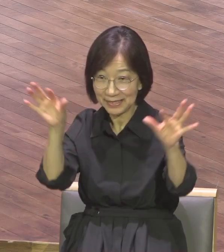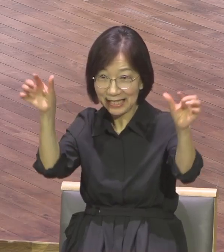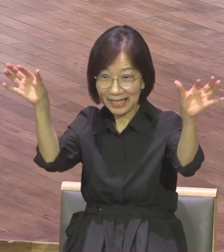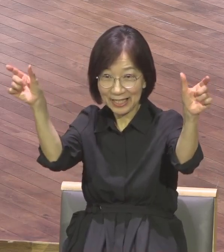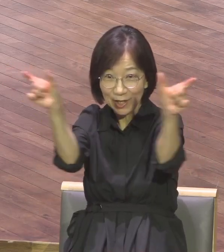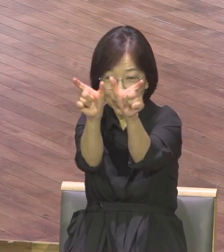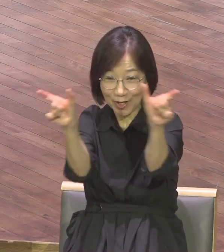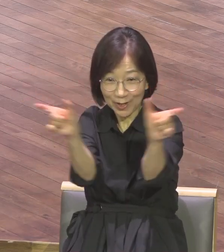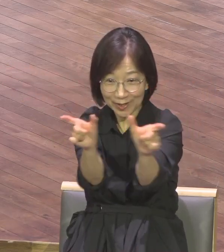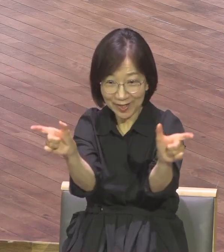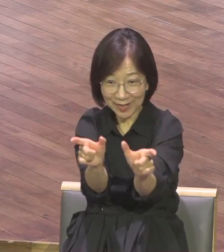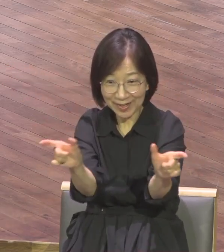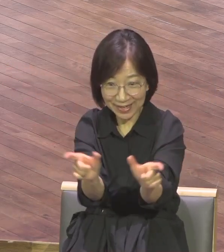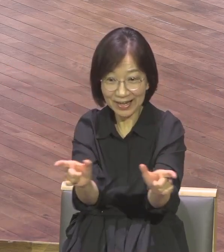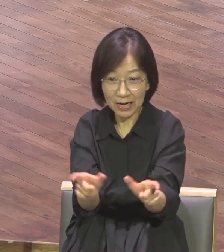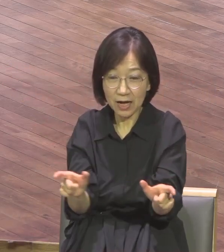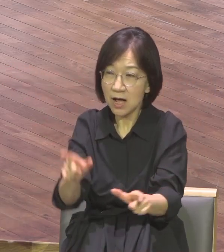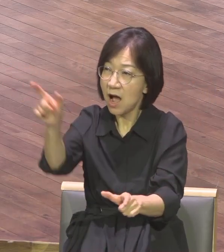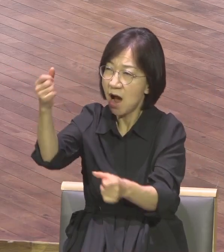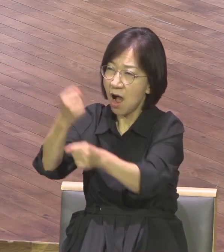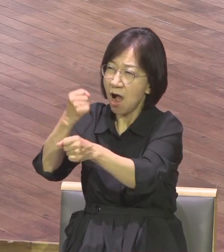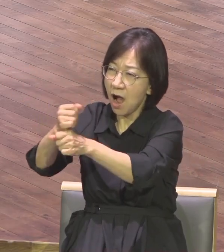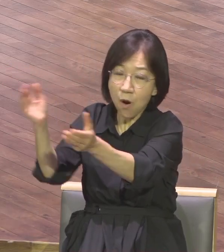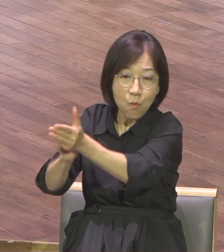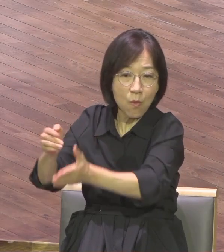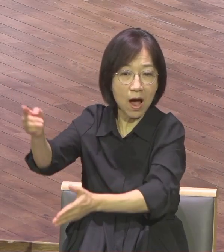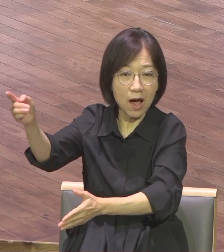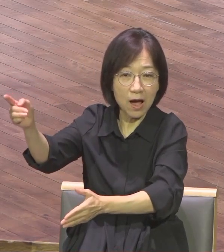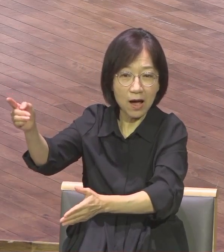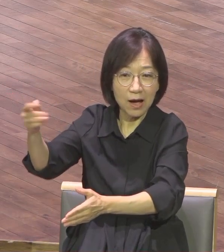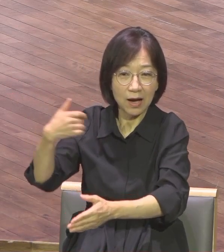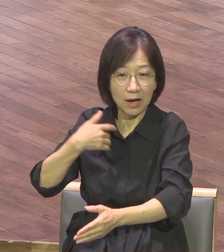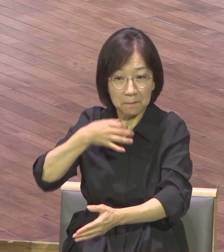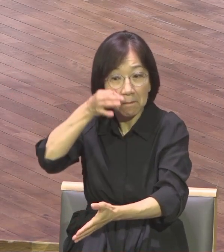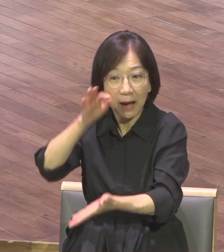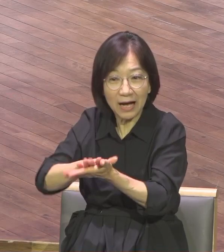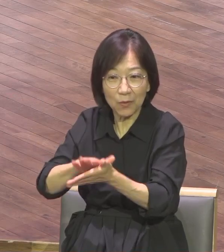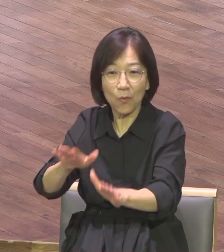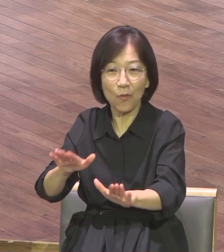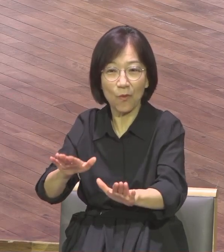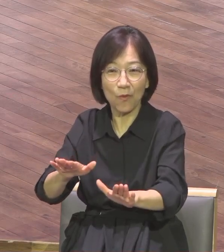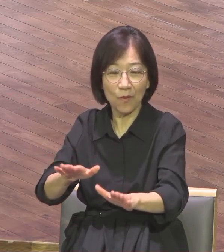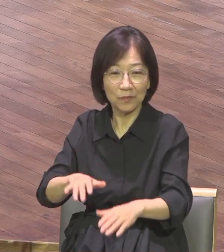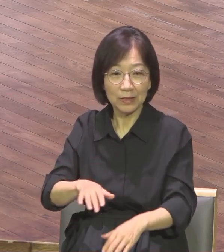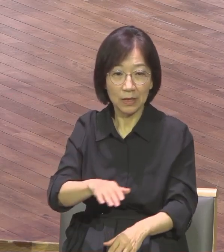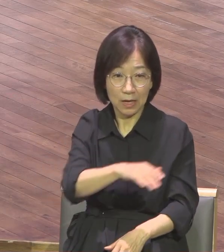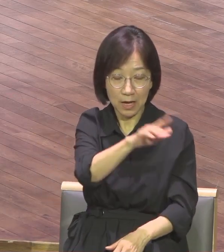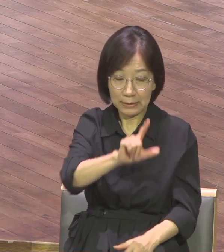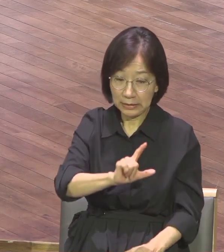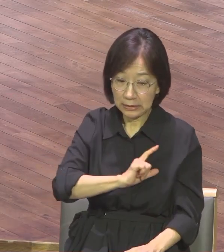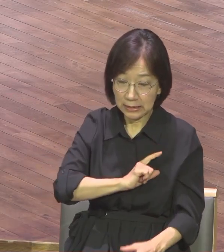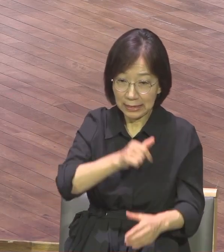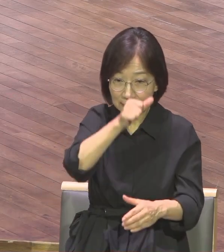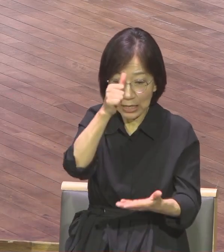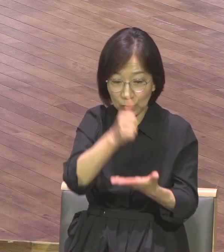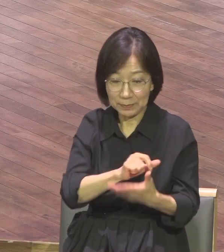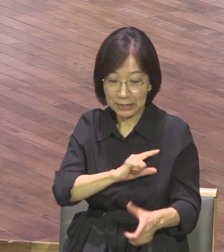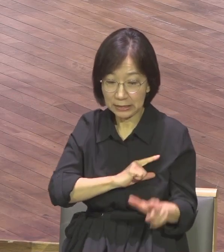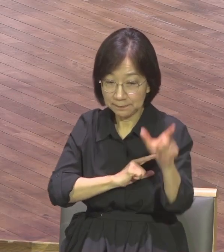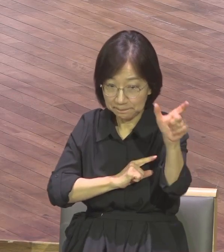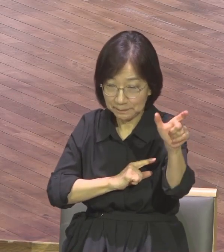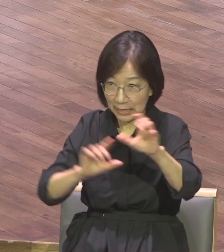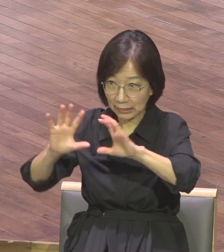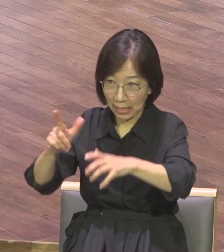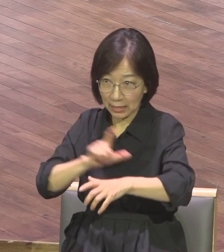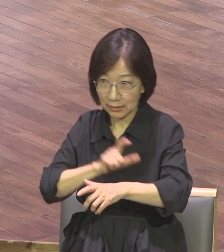QR 코드까지 다 있어가지고 탁 찍으면 그냥 그 나라에 대해서 정보가 다 나오도록 전부 시설을 지금 저 벽에 다 붙여놨어.